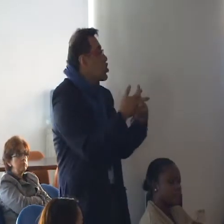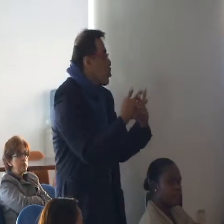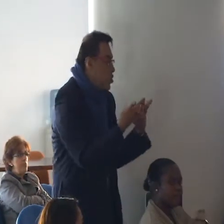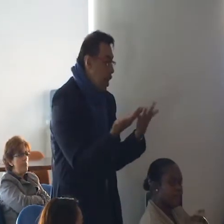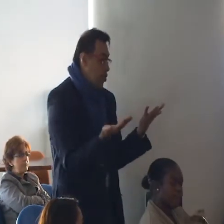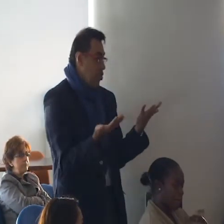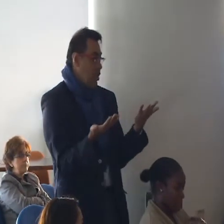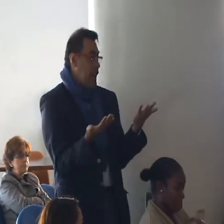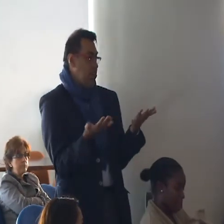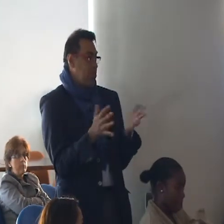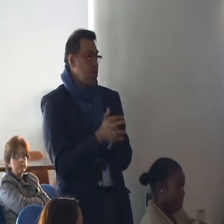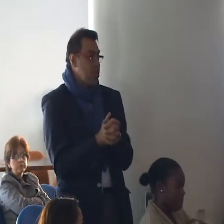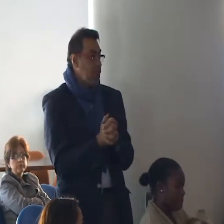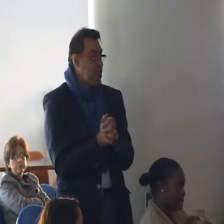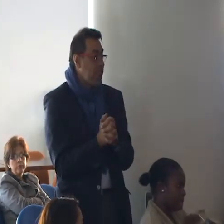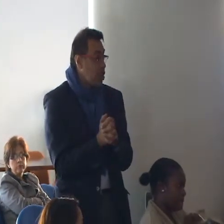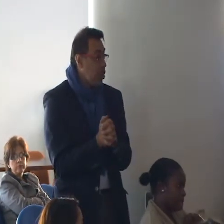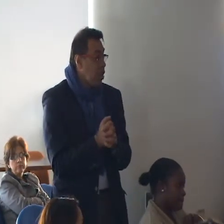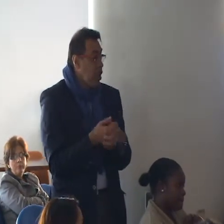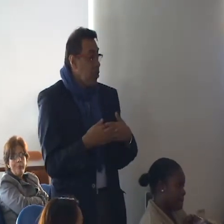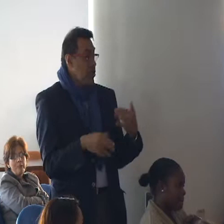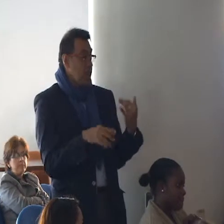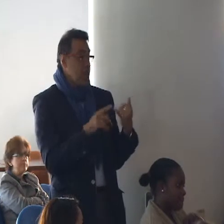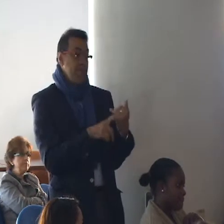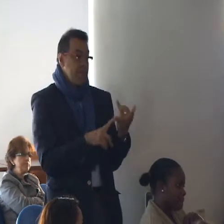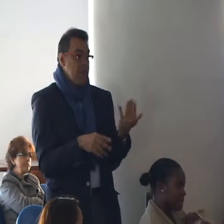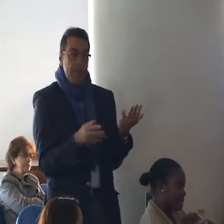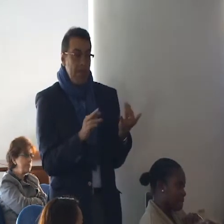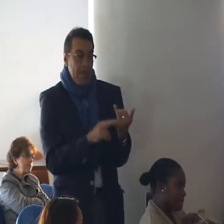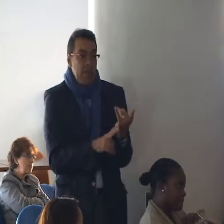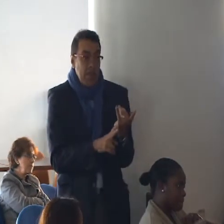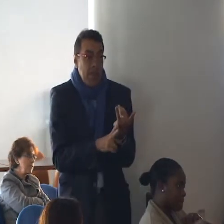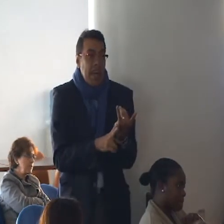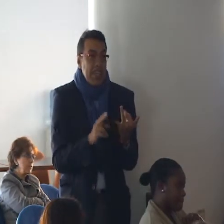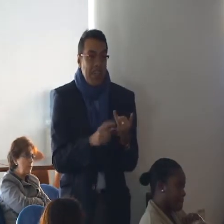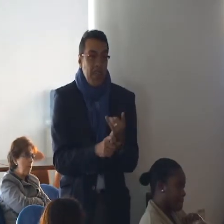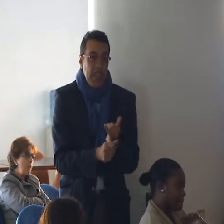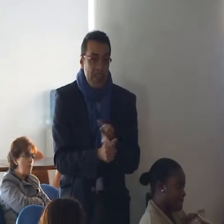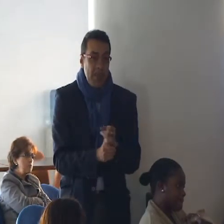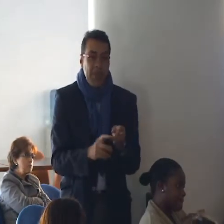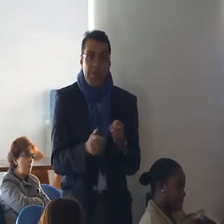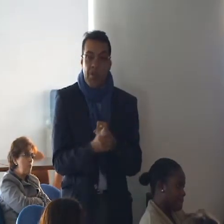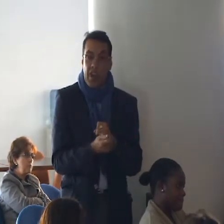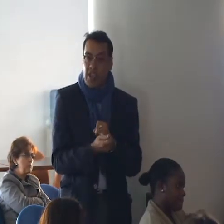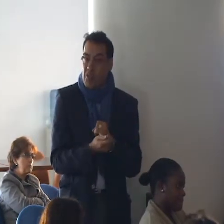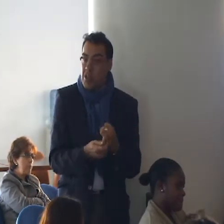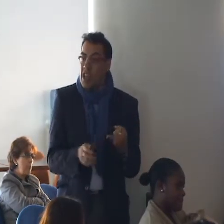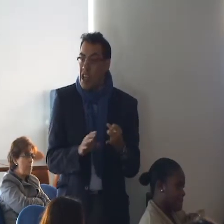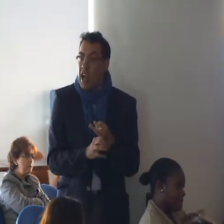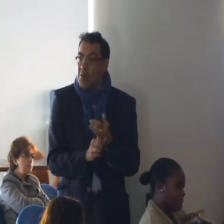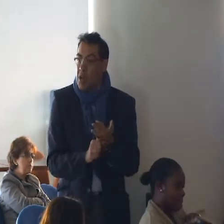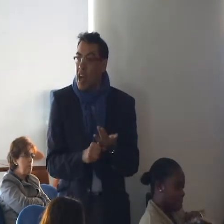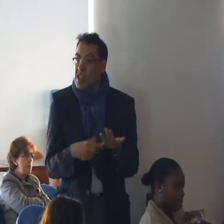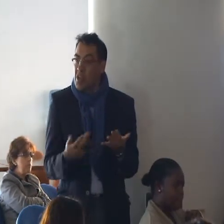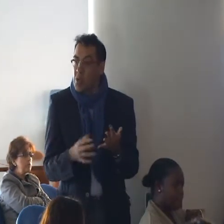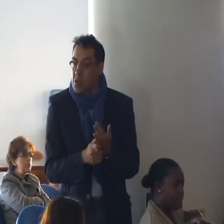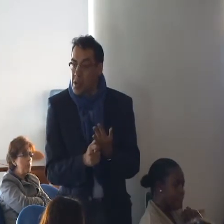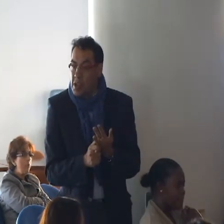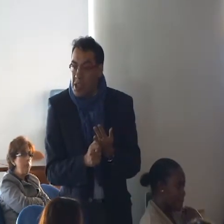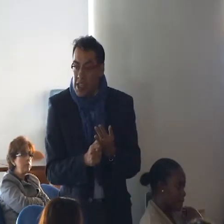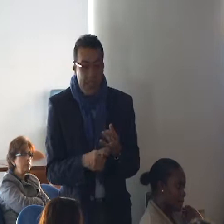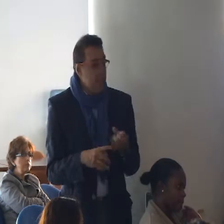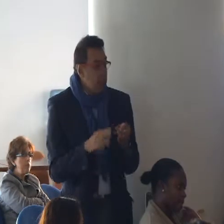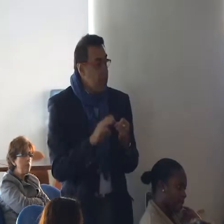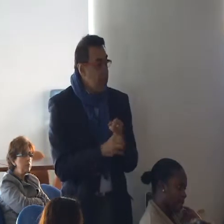estamos construyendo desde ahí procesos de interacción. Entonces, digamos, hacer referencia primero a eso. El cambio